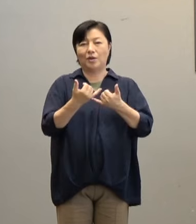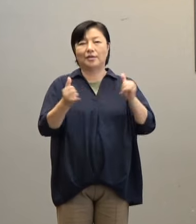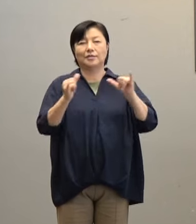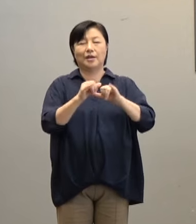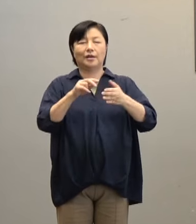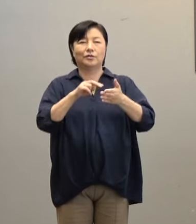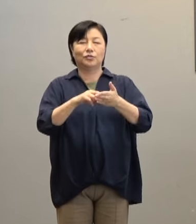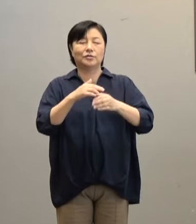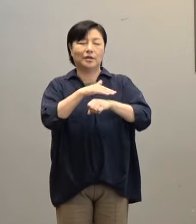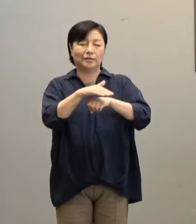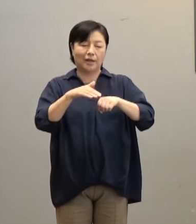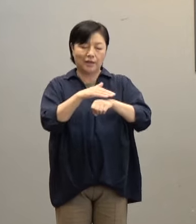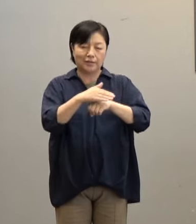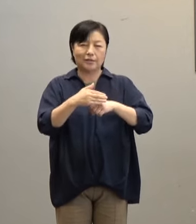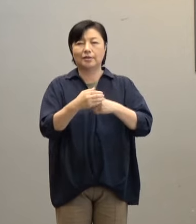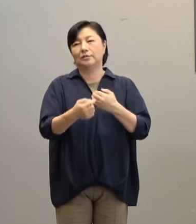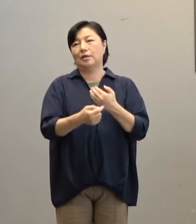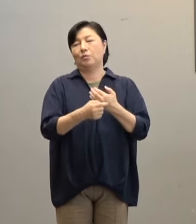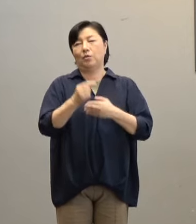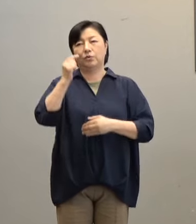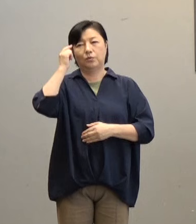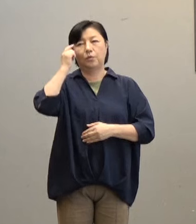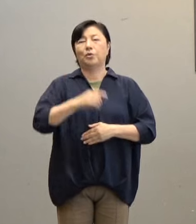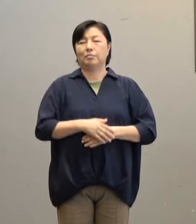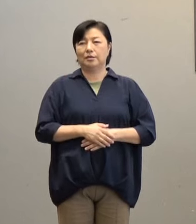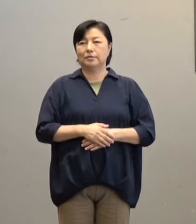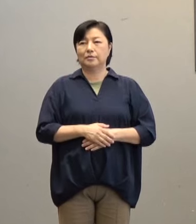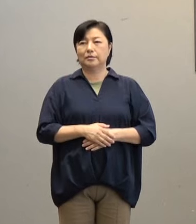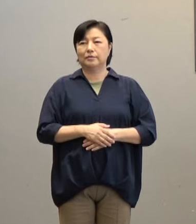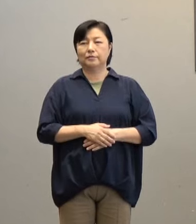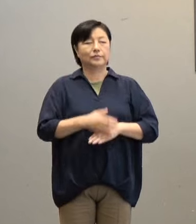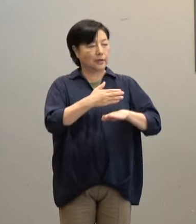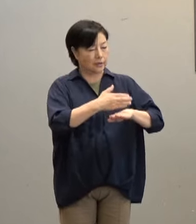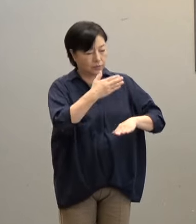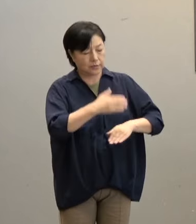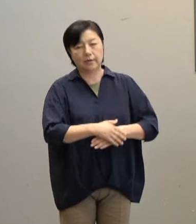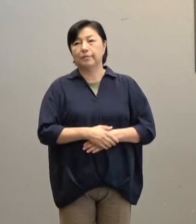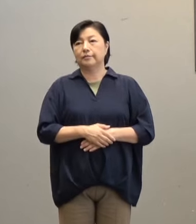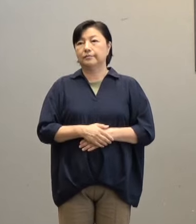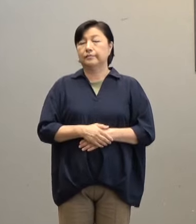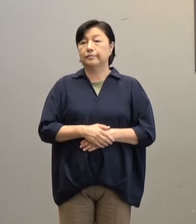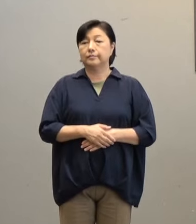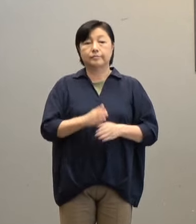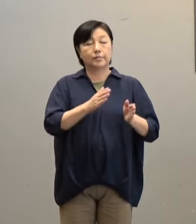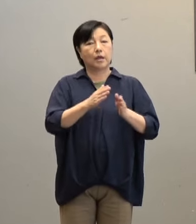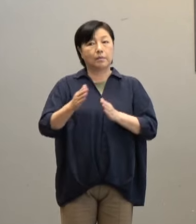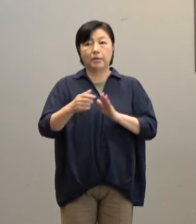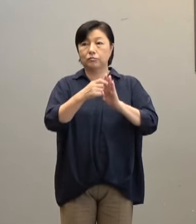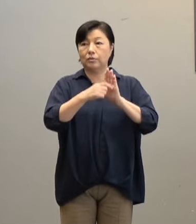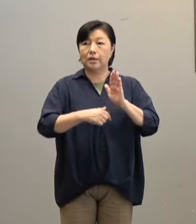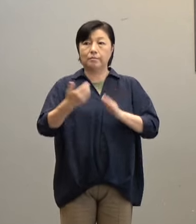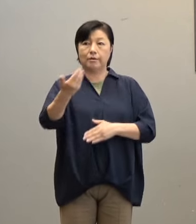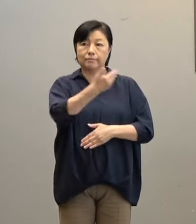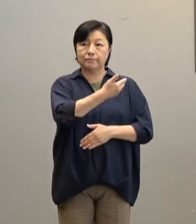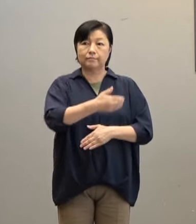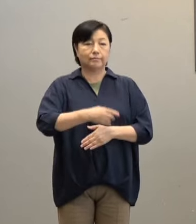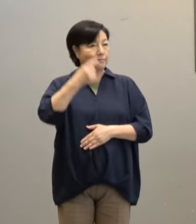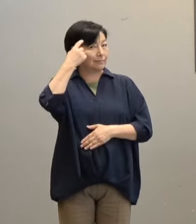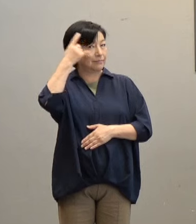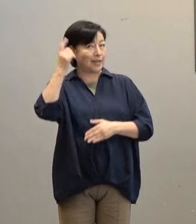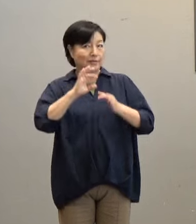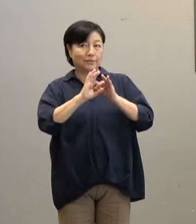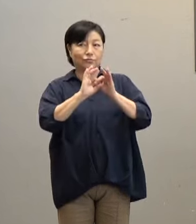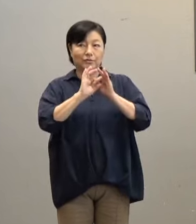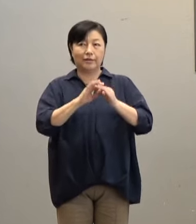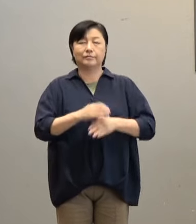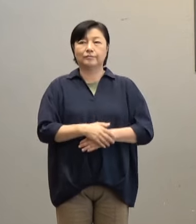要ではないかなというふうに思います。 ありがとうございます。で、別の話題なんですが、梨につい